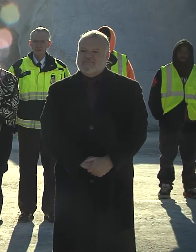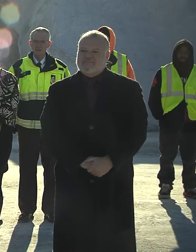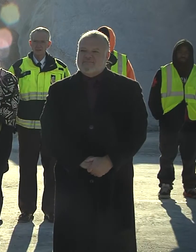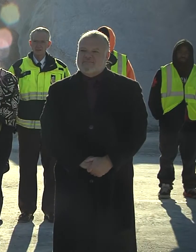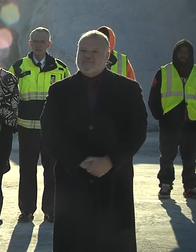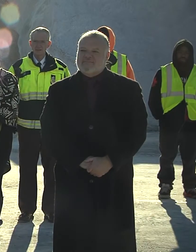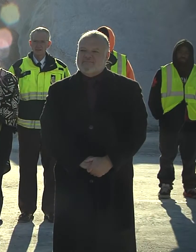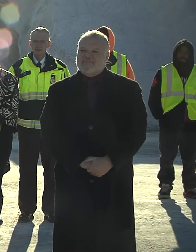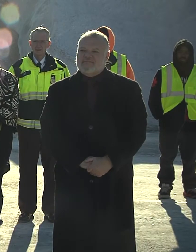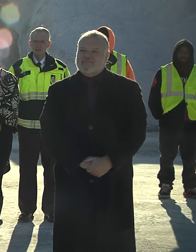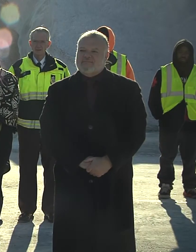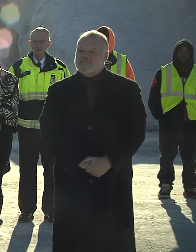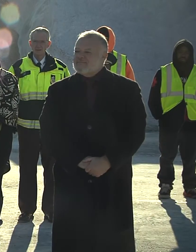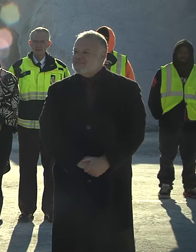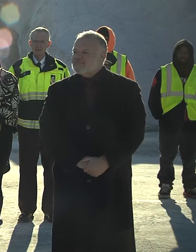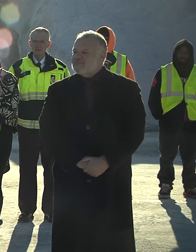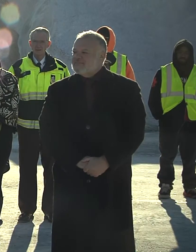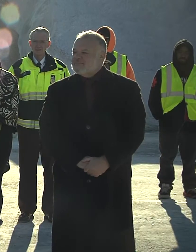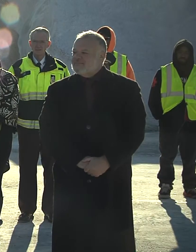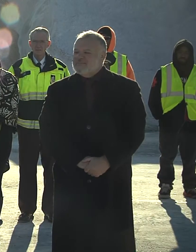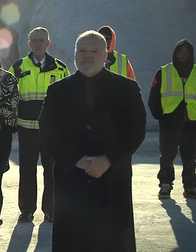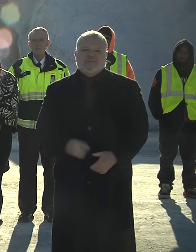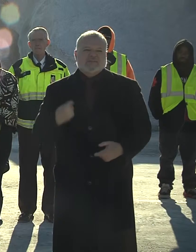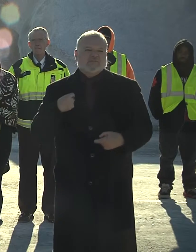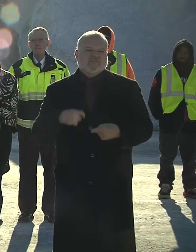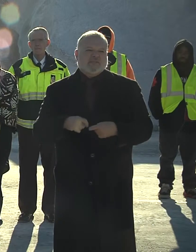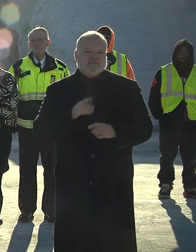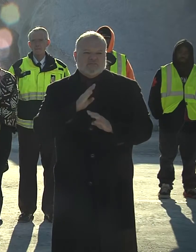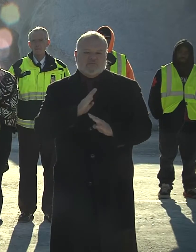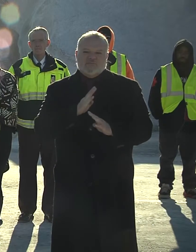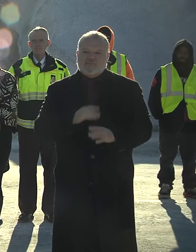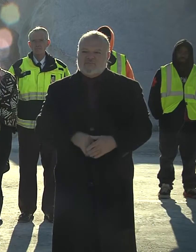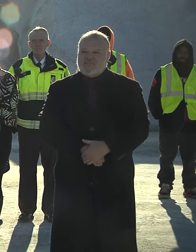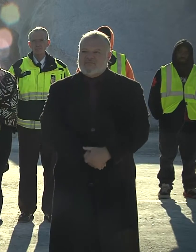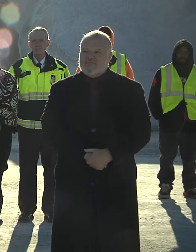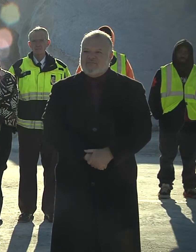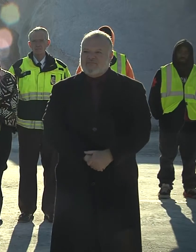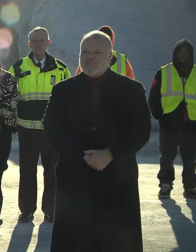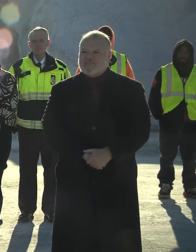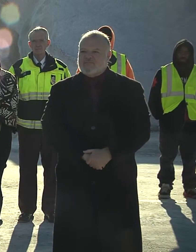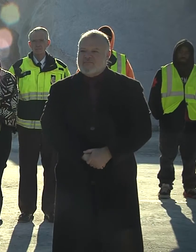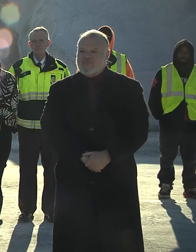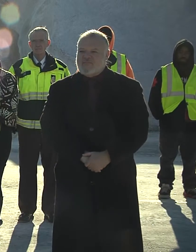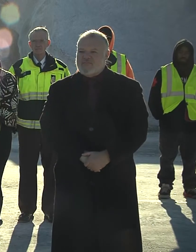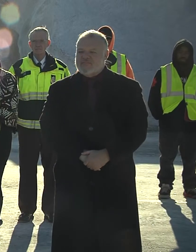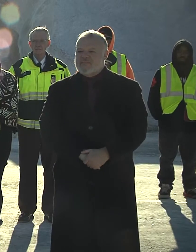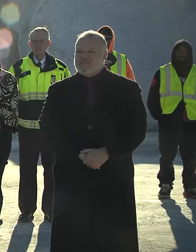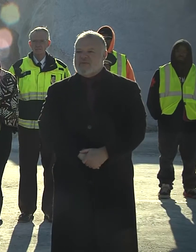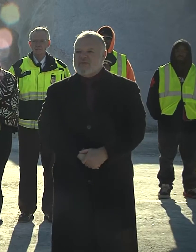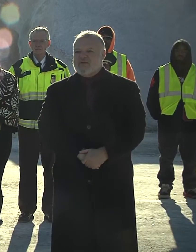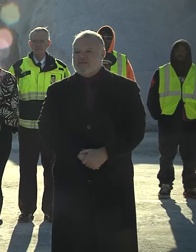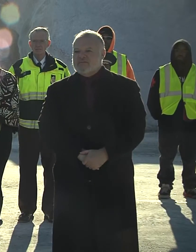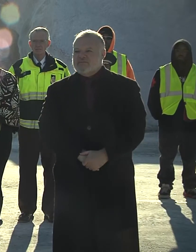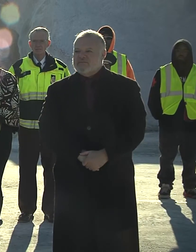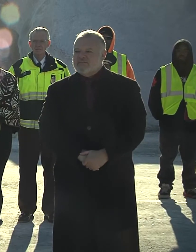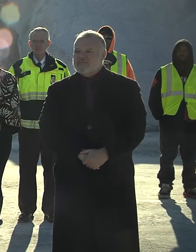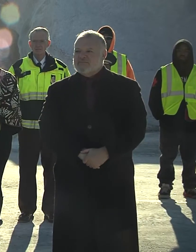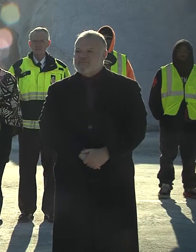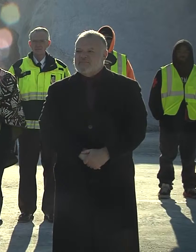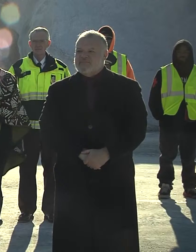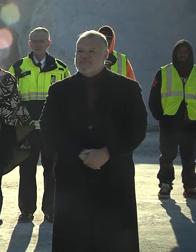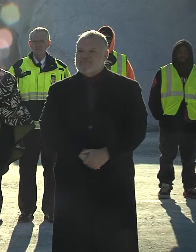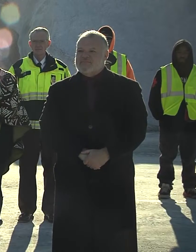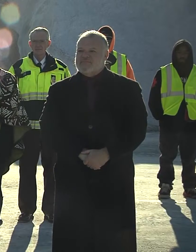residentes, propietarios y vecinos también. Los propietarios deben remover completamente la nieve,